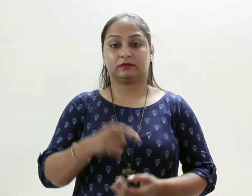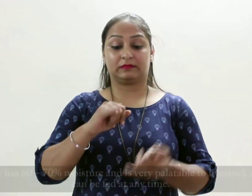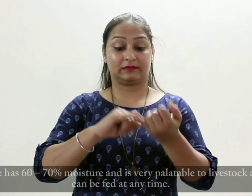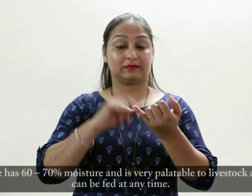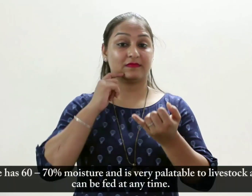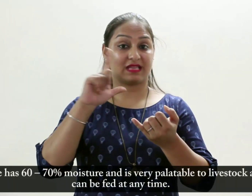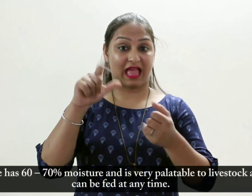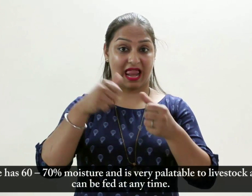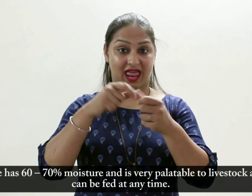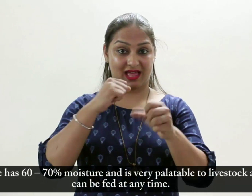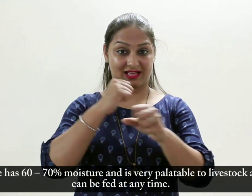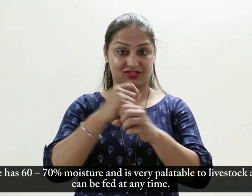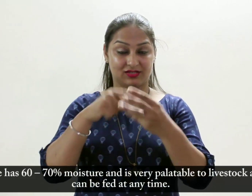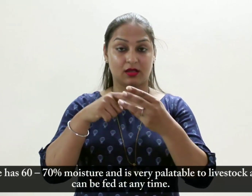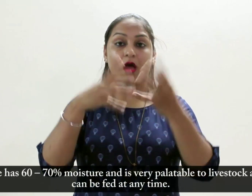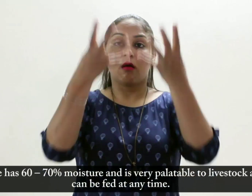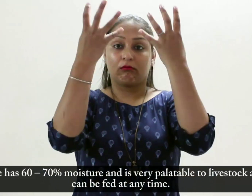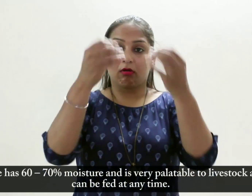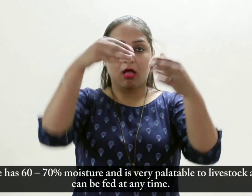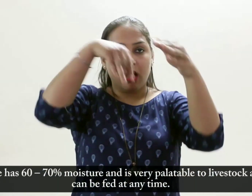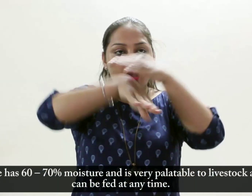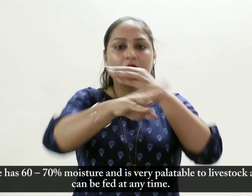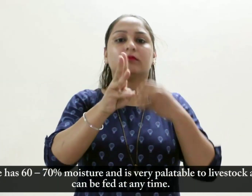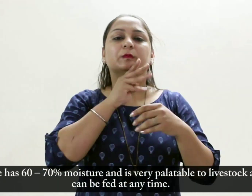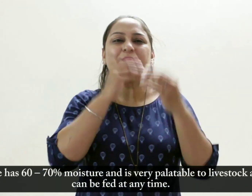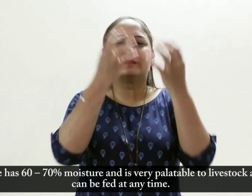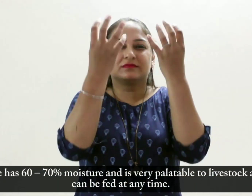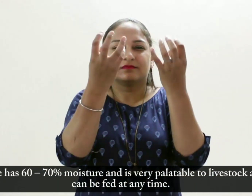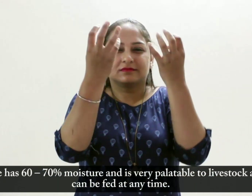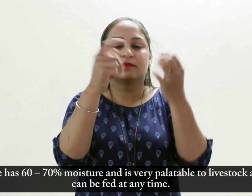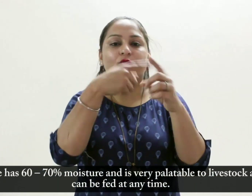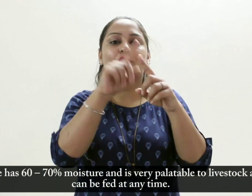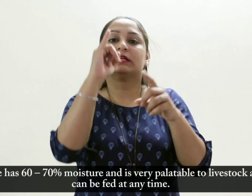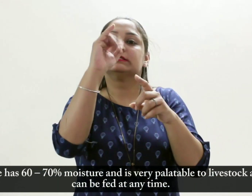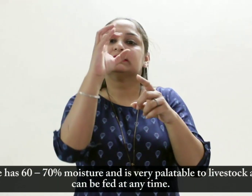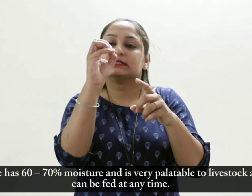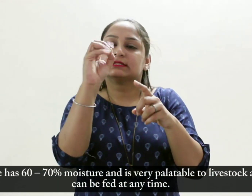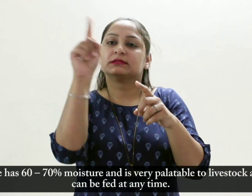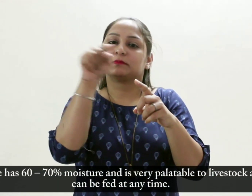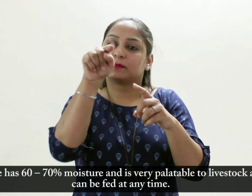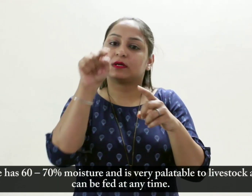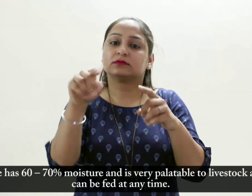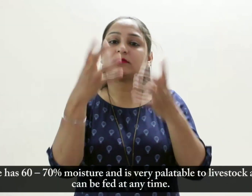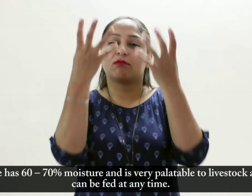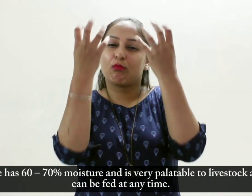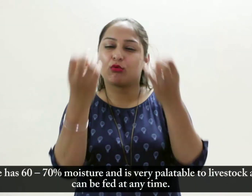लिए बहुत ही स्वादिष्ट है और इसे किसी भी समय खिलाया जा सकता है।